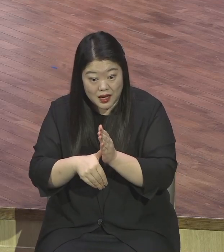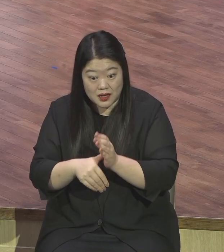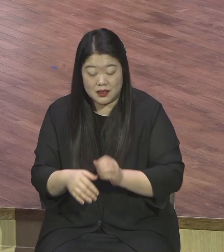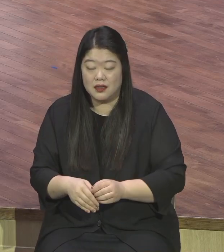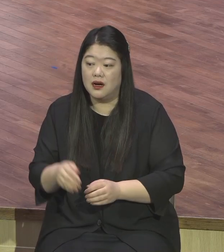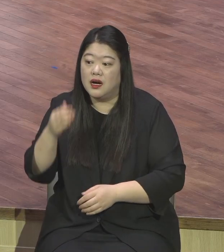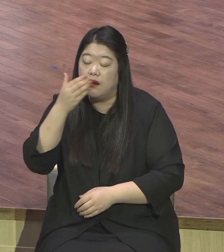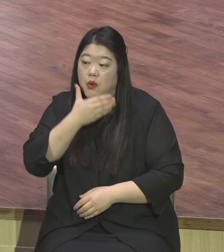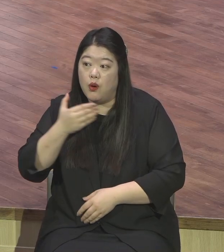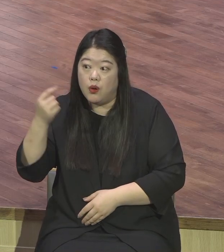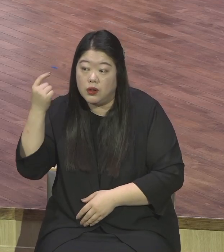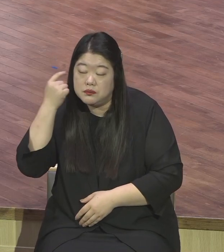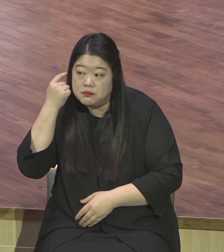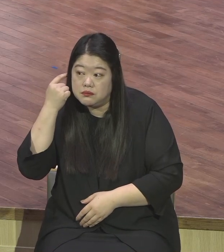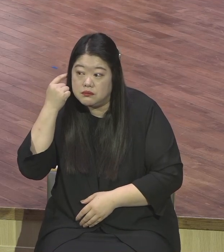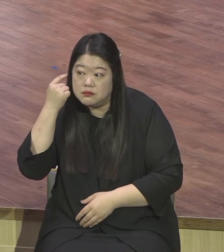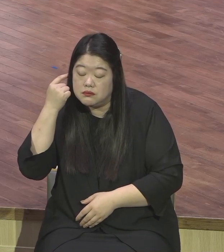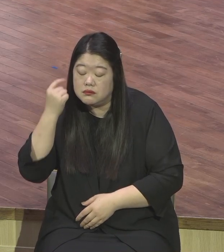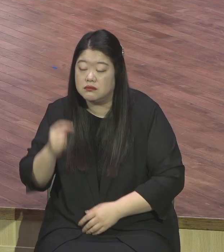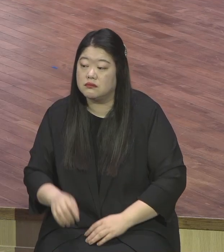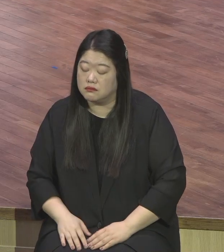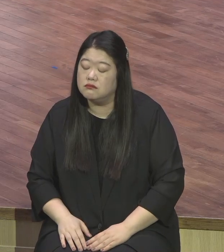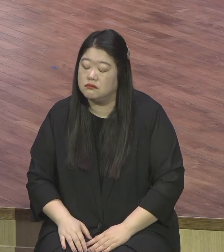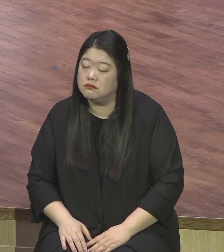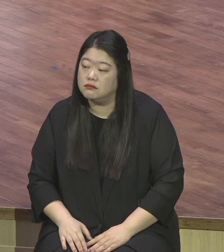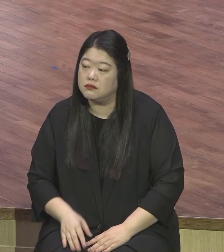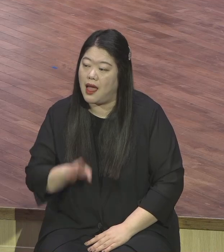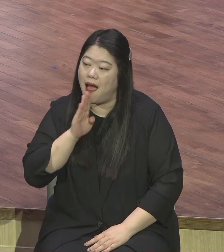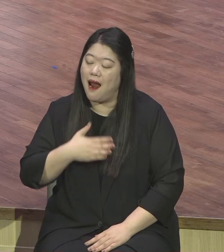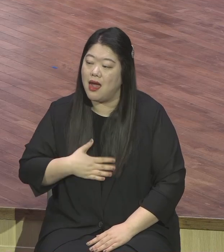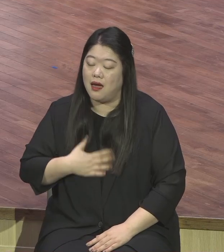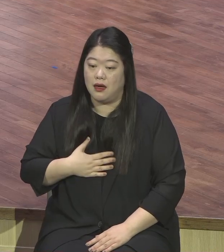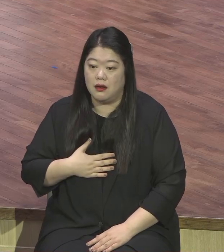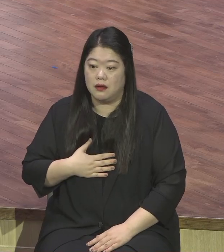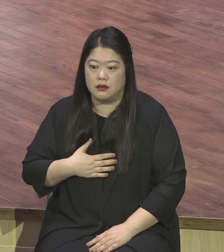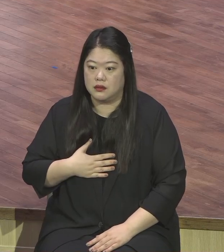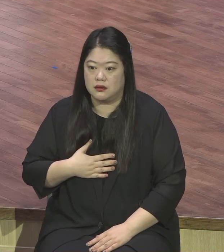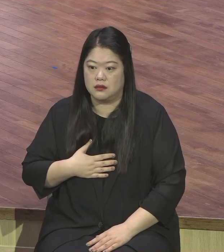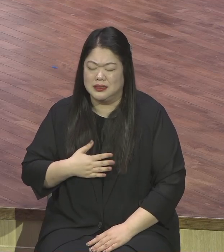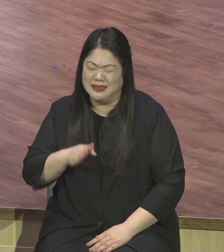찐으로 알고 있어야 할 것이 바로 찐복음이에요.